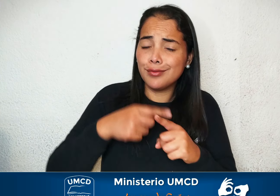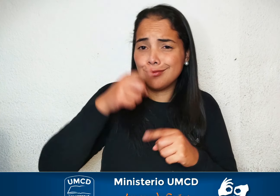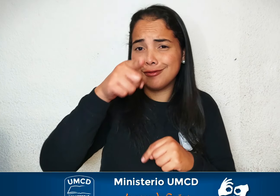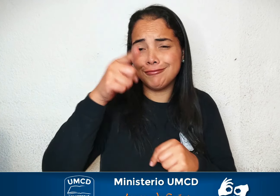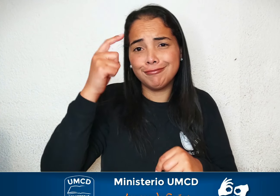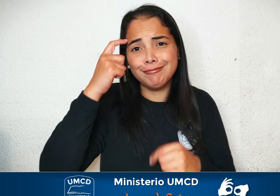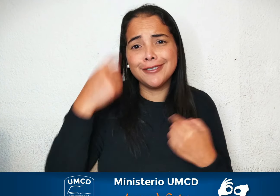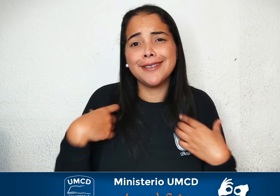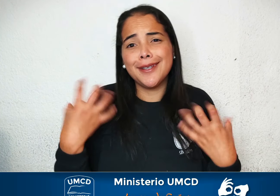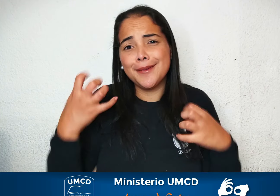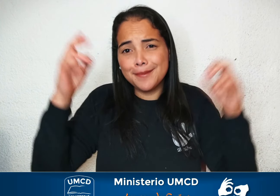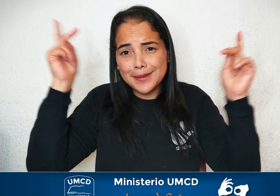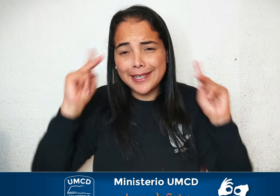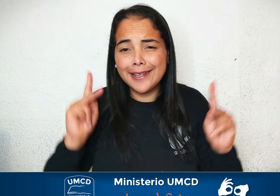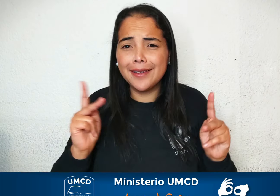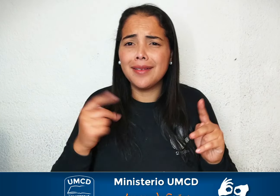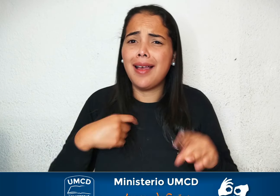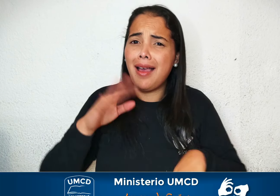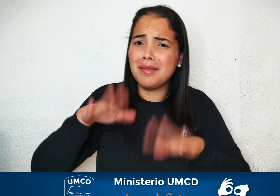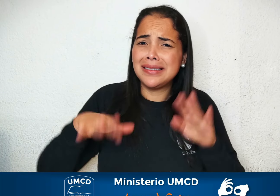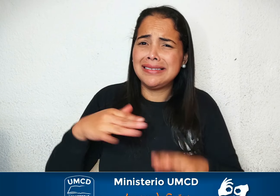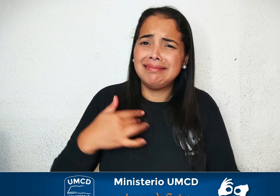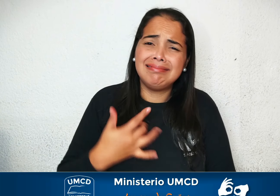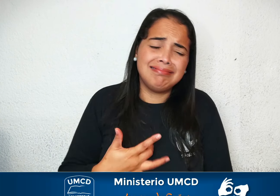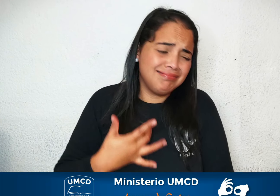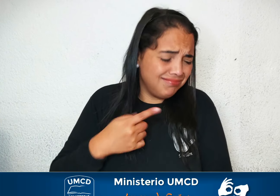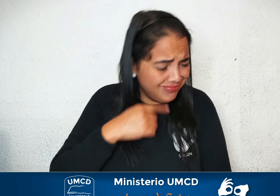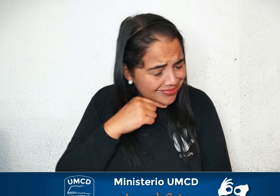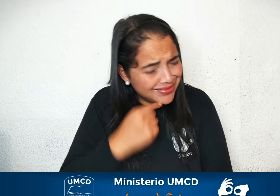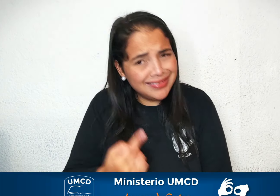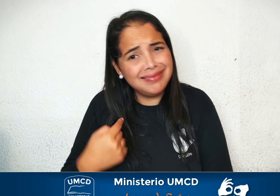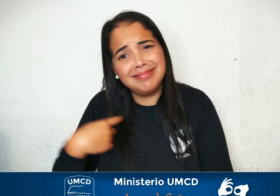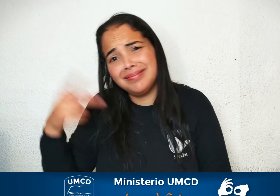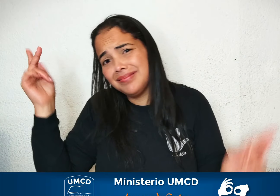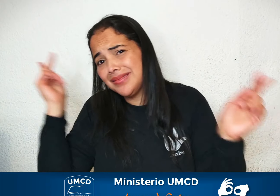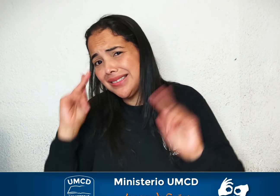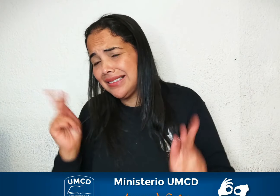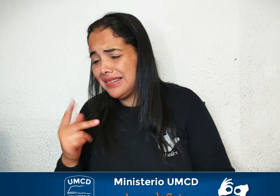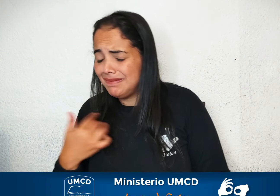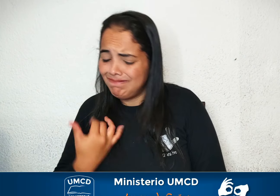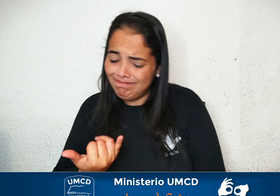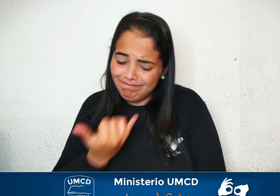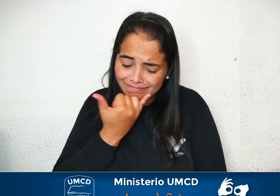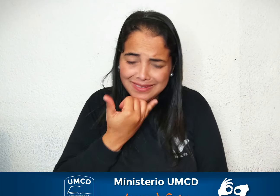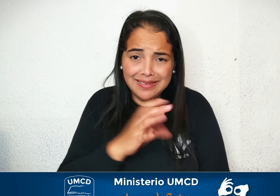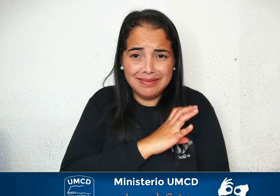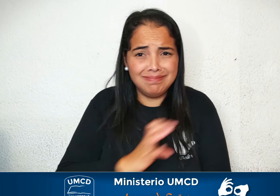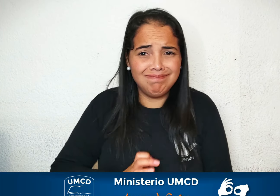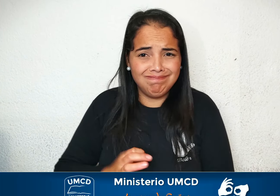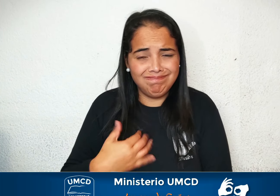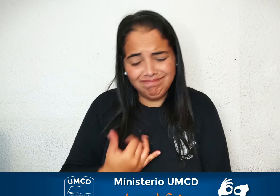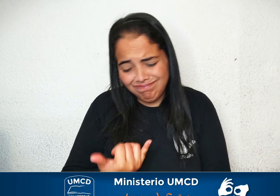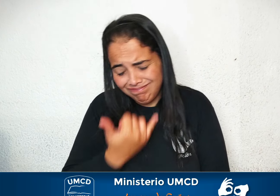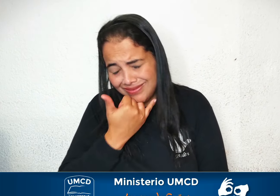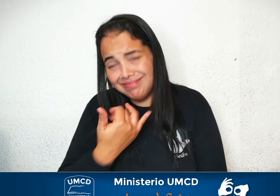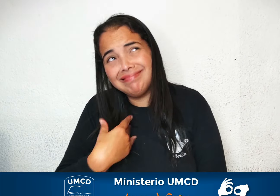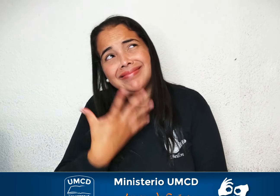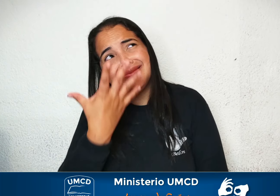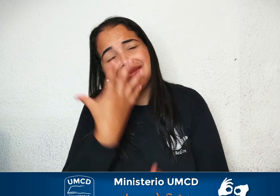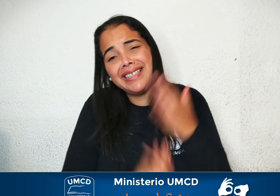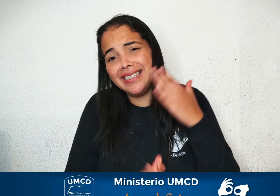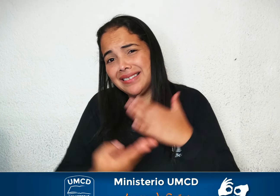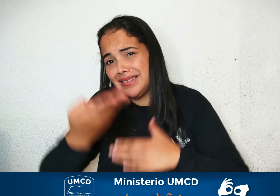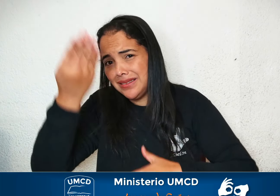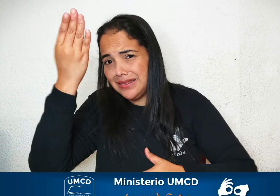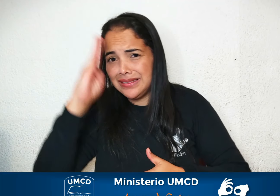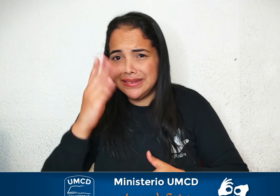El convencimiento del pecado es uno de esos sentimientos más horrendos que puede haber en la vida del creyente. Cuando uno reconoce que le ha fallado